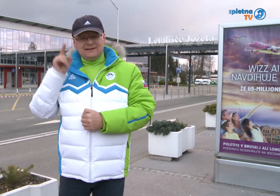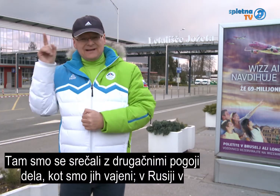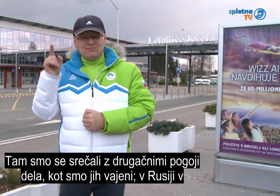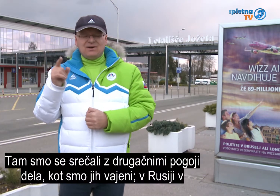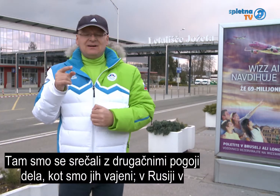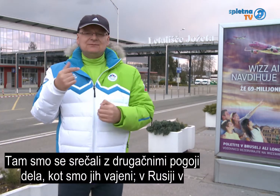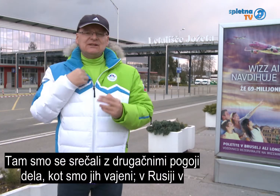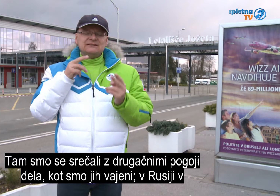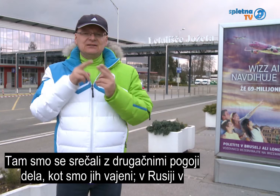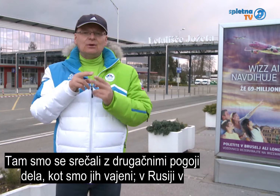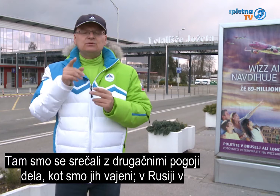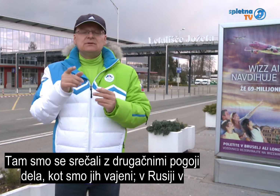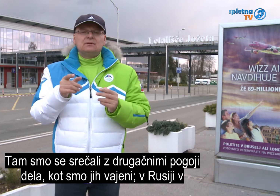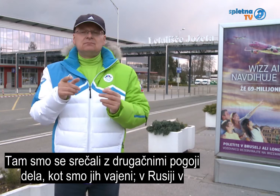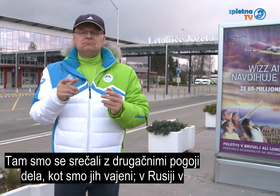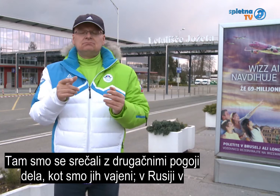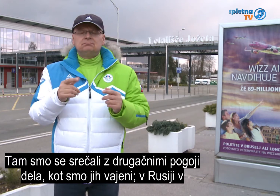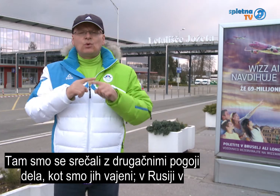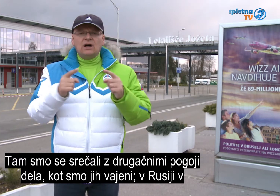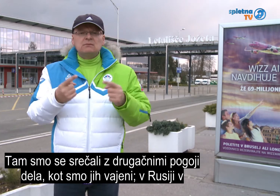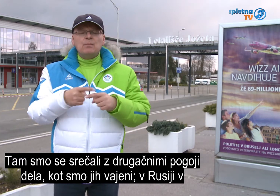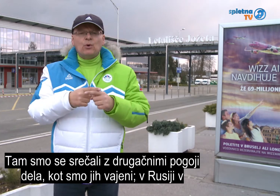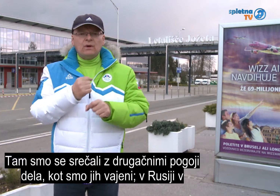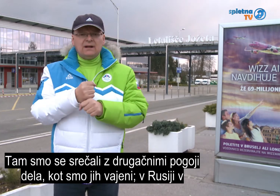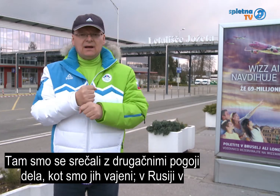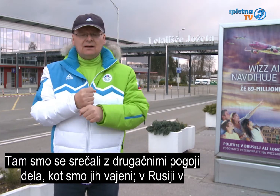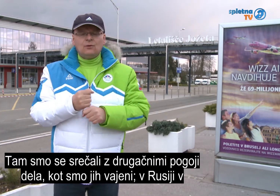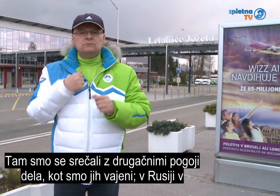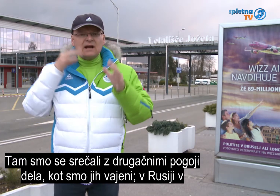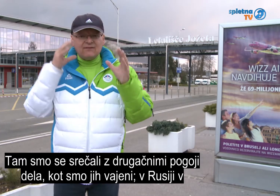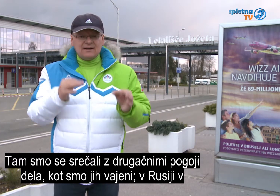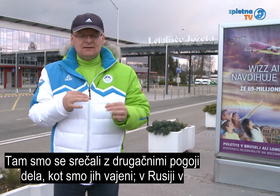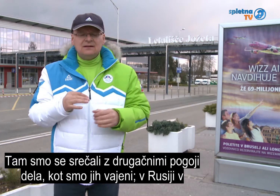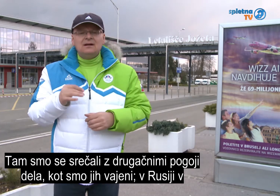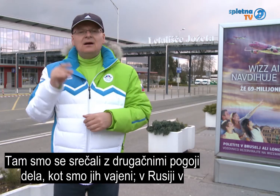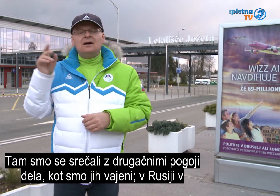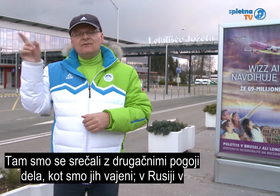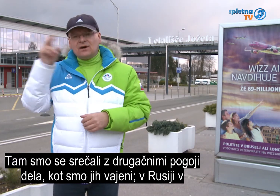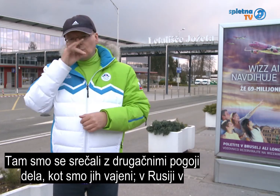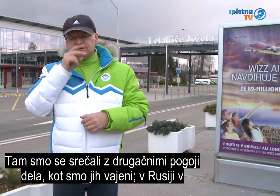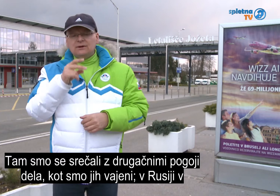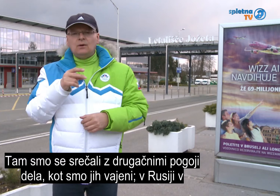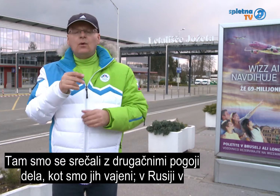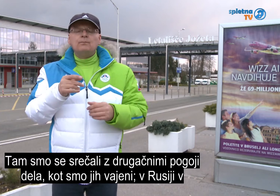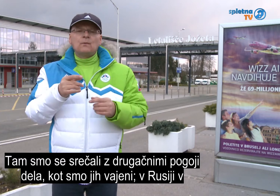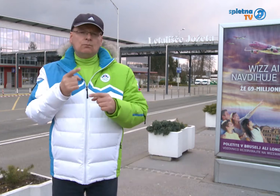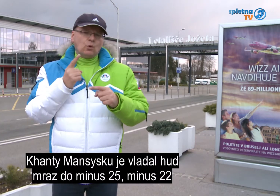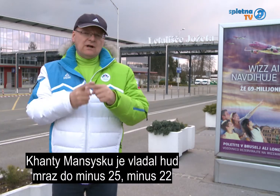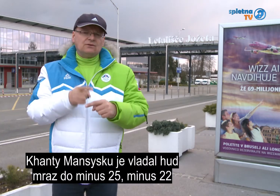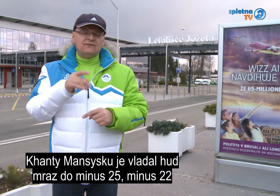Tam. Mä sain sauksia. Tukainen nyt kuinka tulee vai. Korussi. Tukainen vaan.